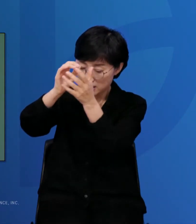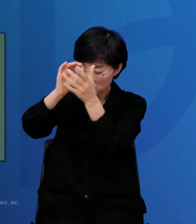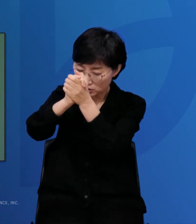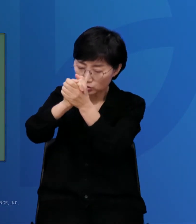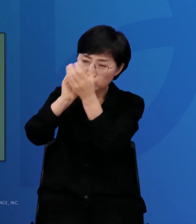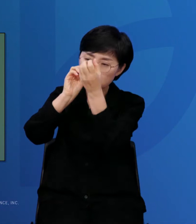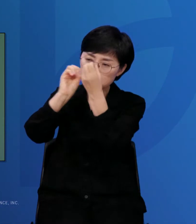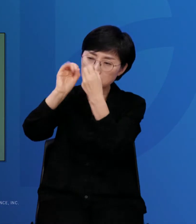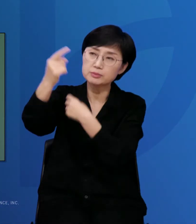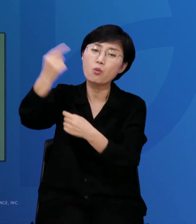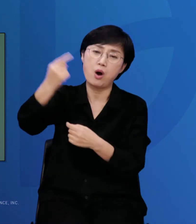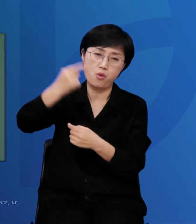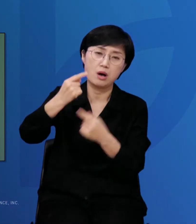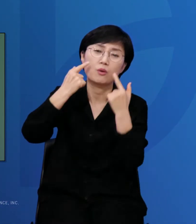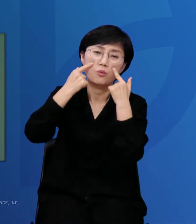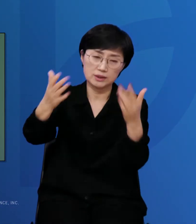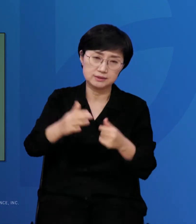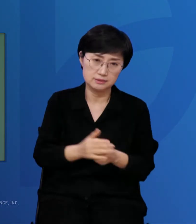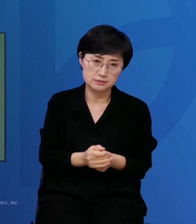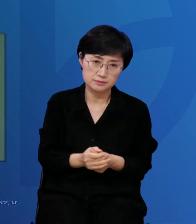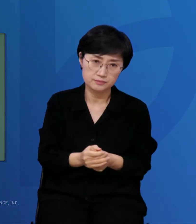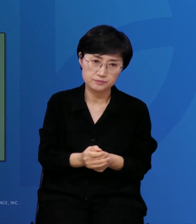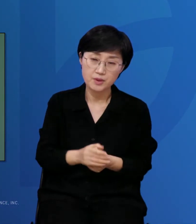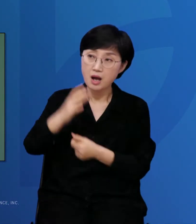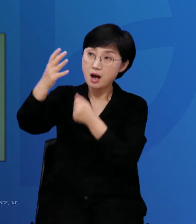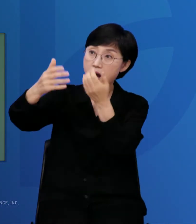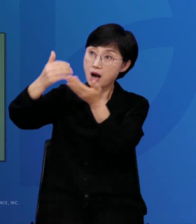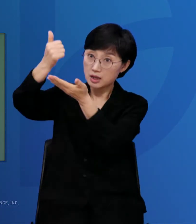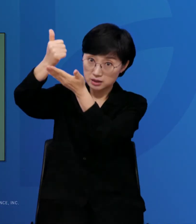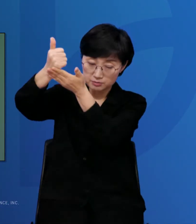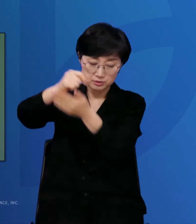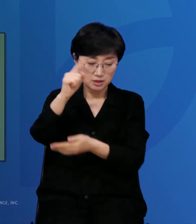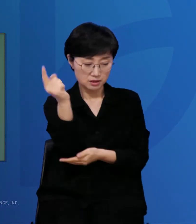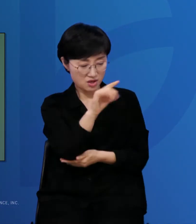各位你们真的持定应许的话，先蒙应允。 하나님이 다윗에게 뭐 어릴 때부터 축복하셨어요.